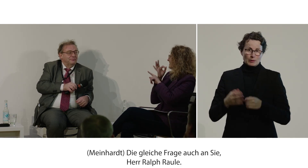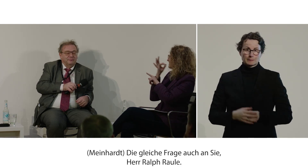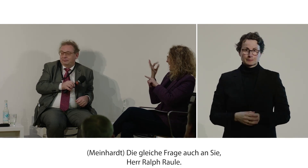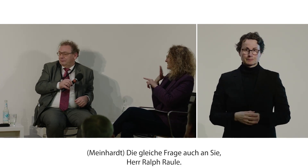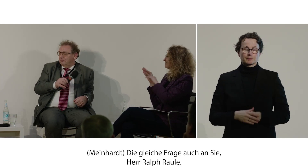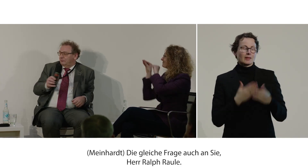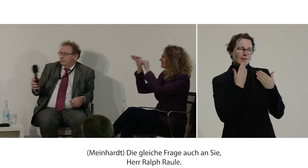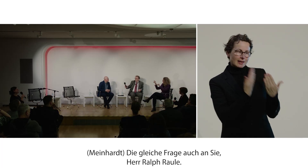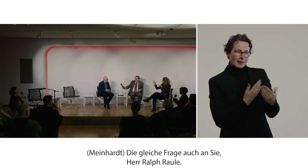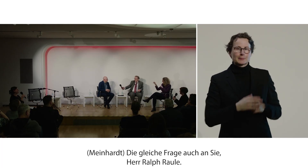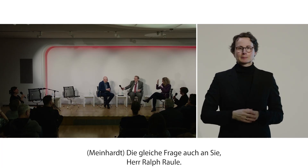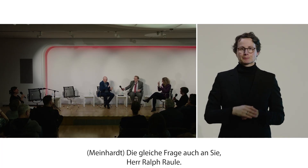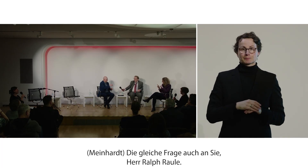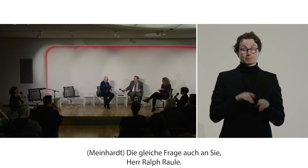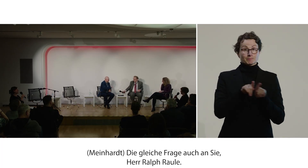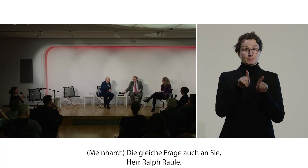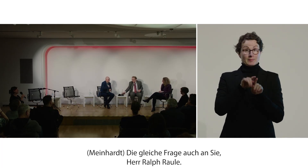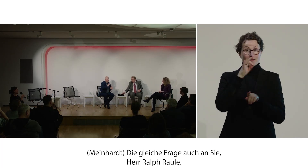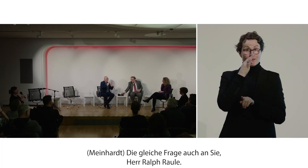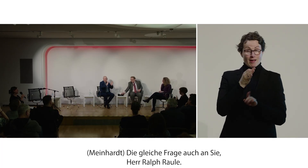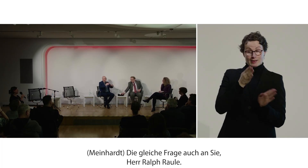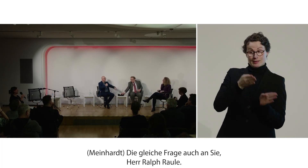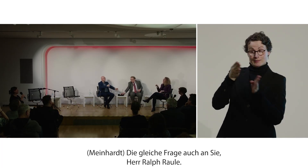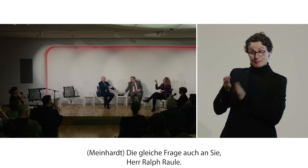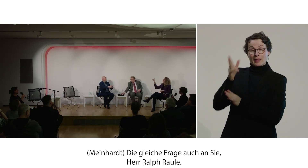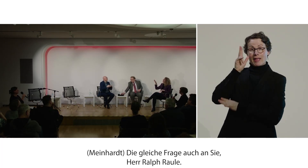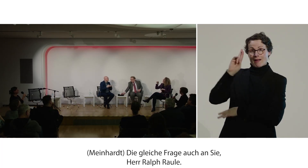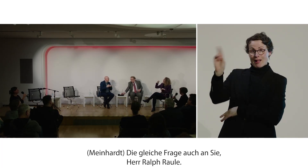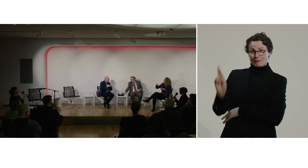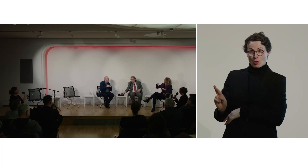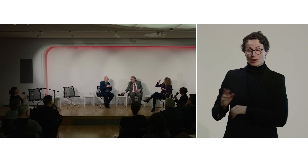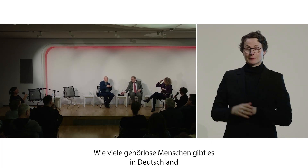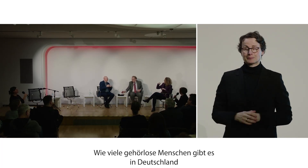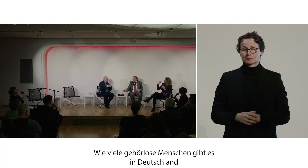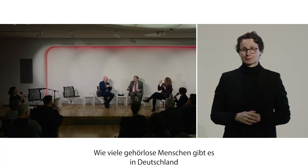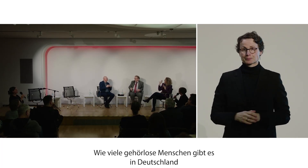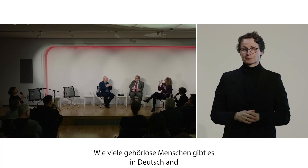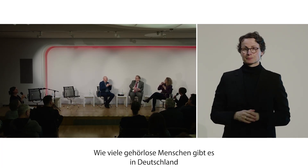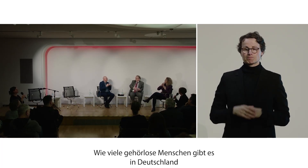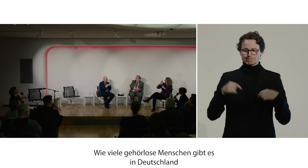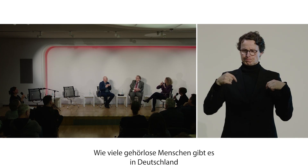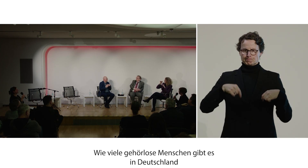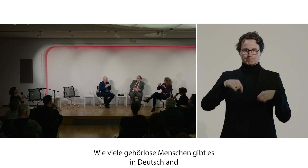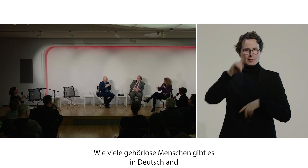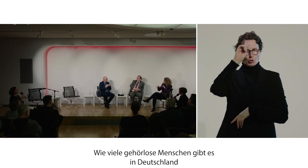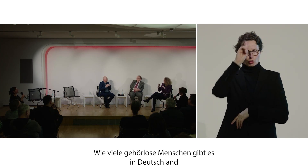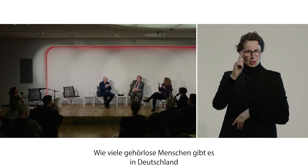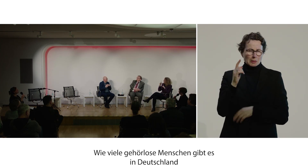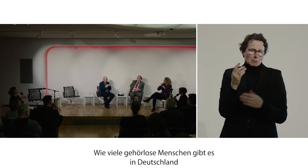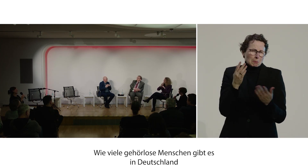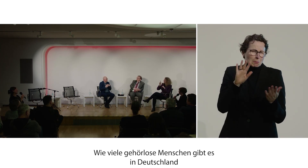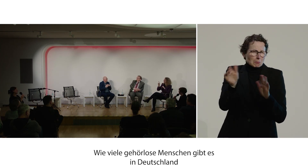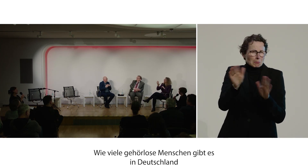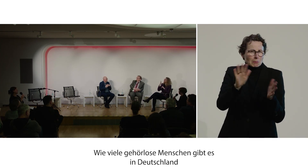Vielen Dank. Die gleiche Frage auch an Sie, Herr Halbfrauele. In Deutschland, wie viele